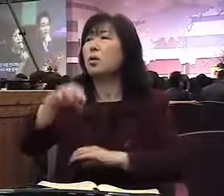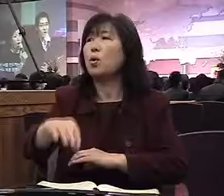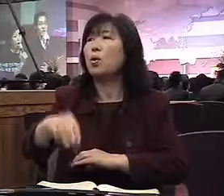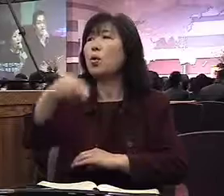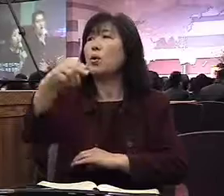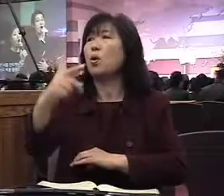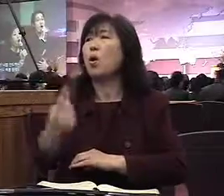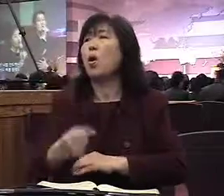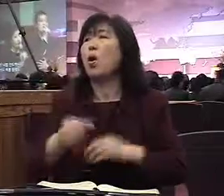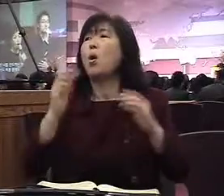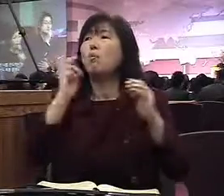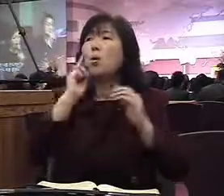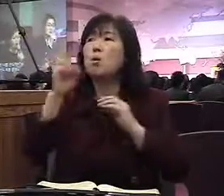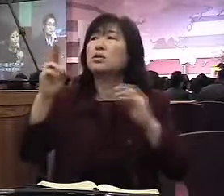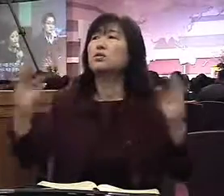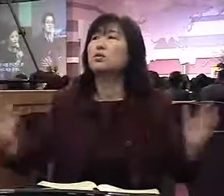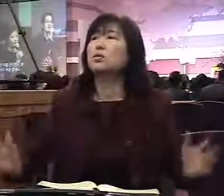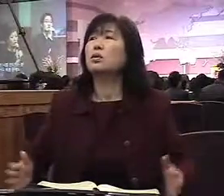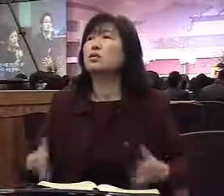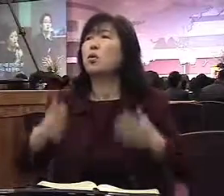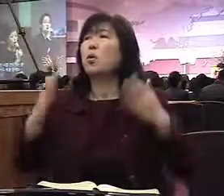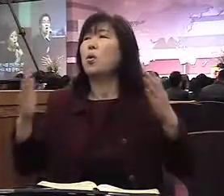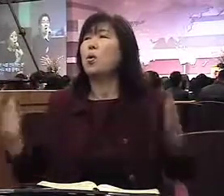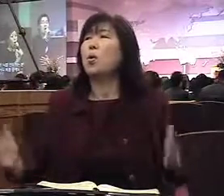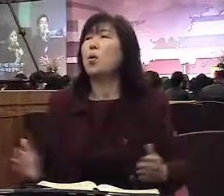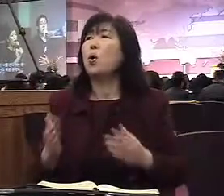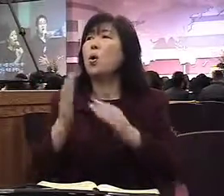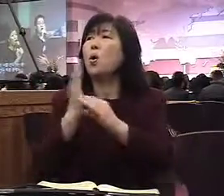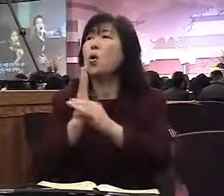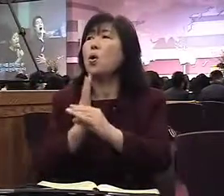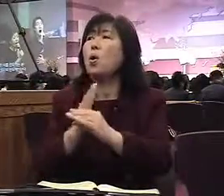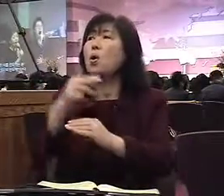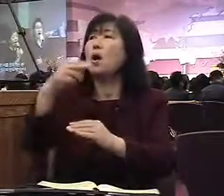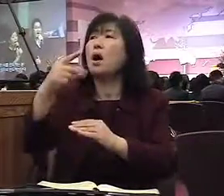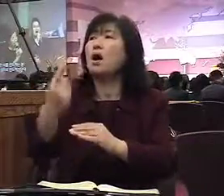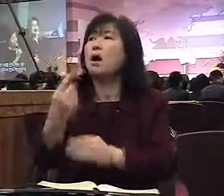광야에서도 폭풍 중에도